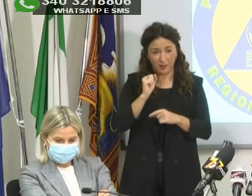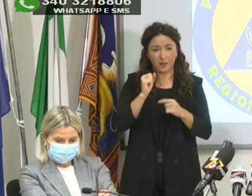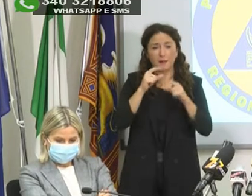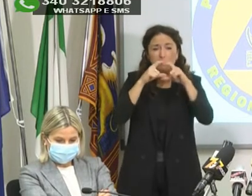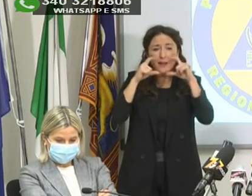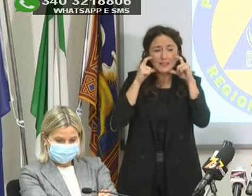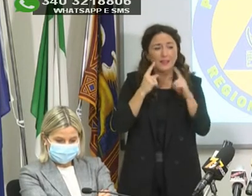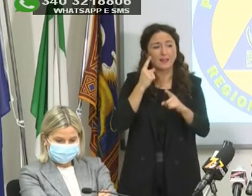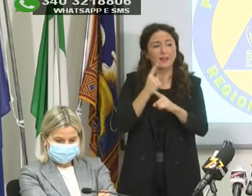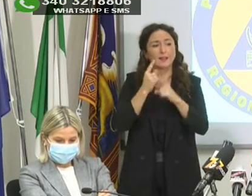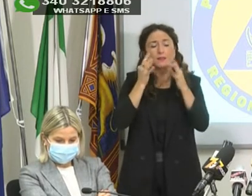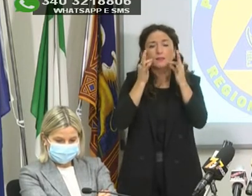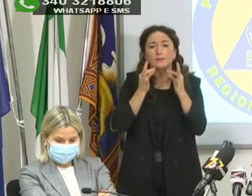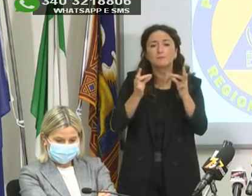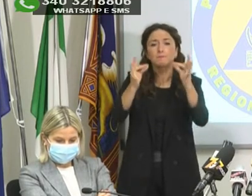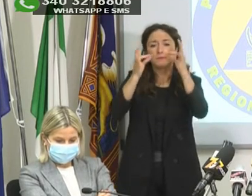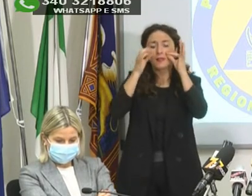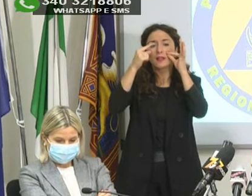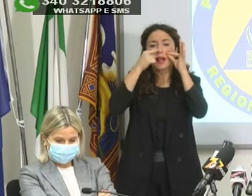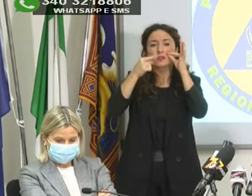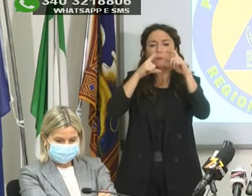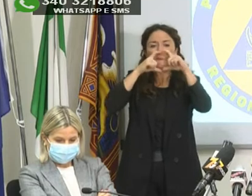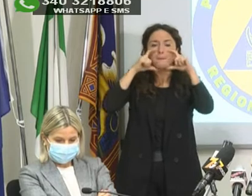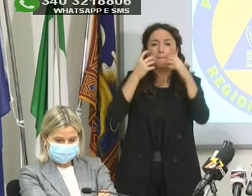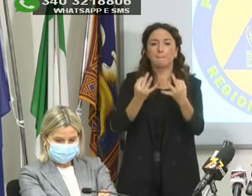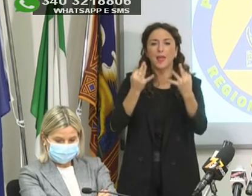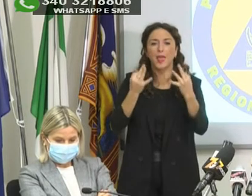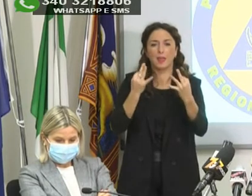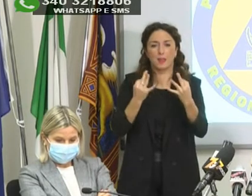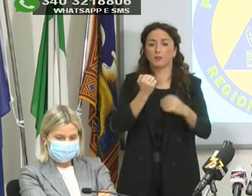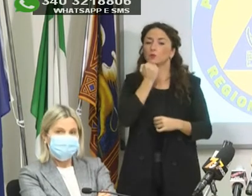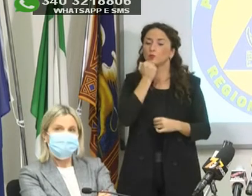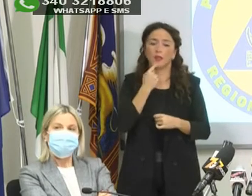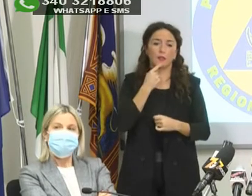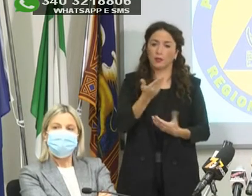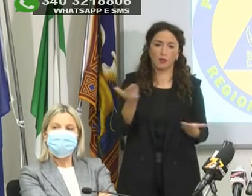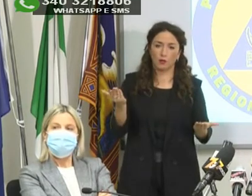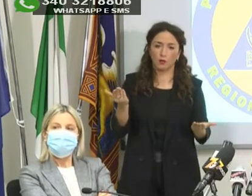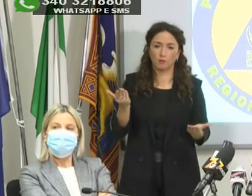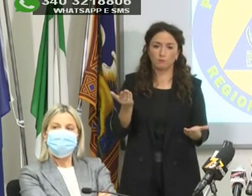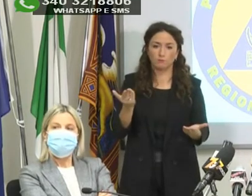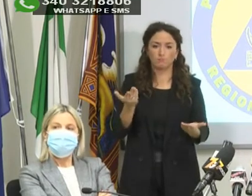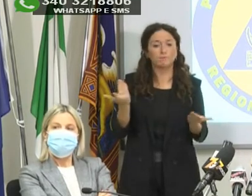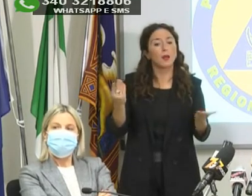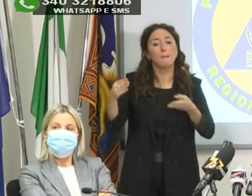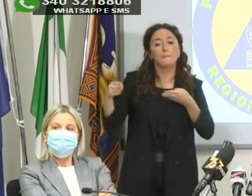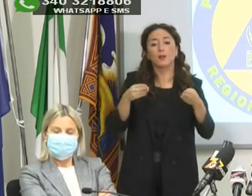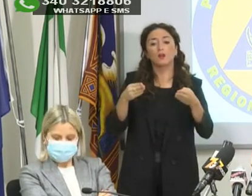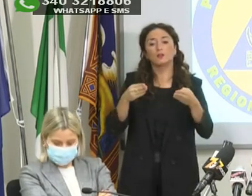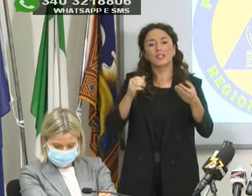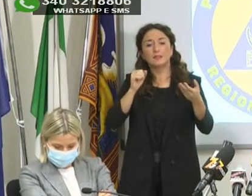va utilizzata coprendo naso e bocca. Scusate se ve lo dico. Allora io penso che sto percorso e questa sfida è